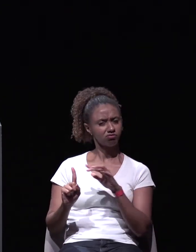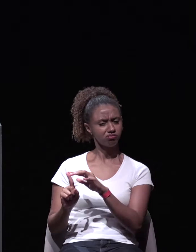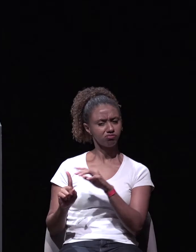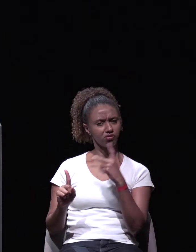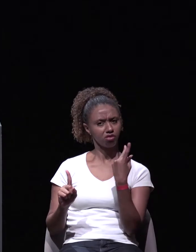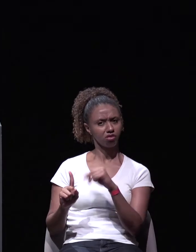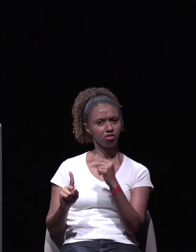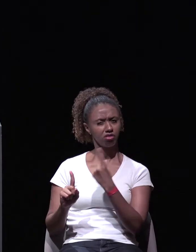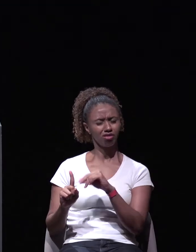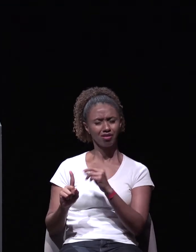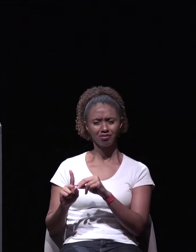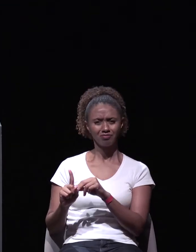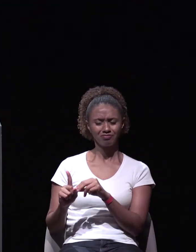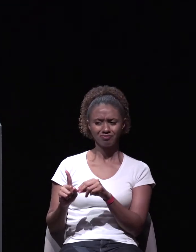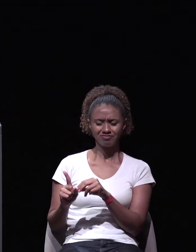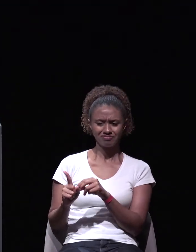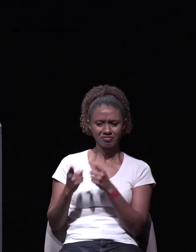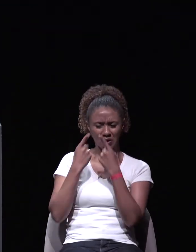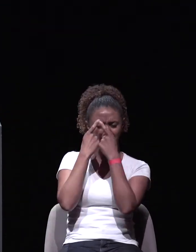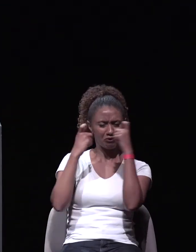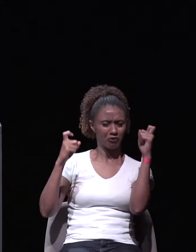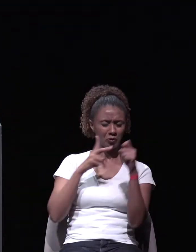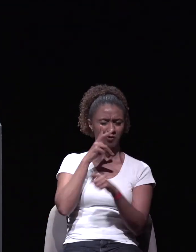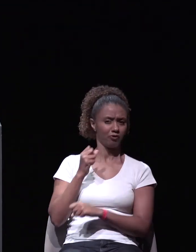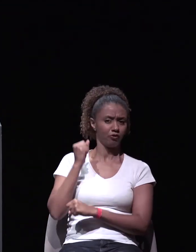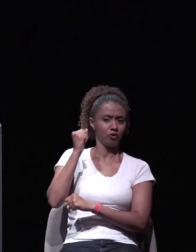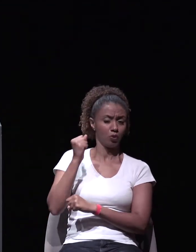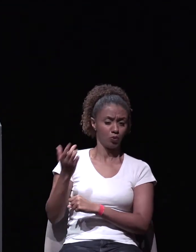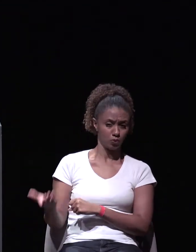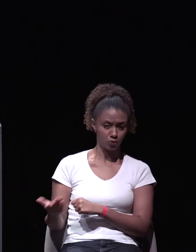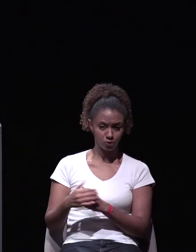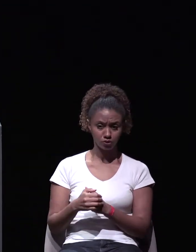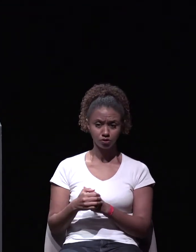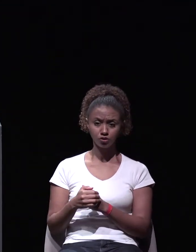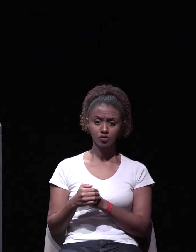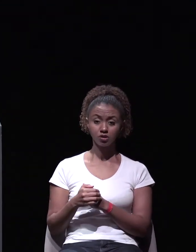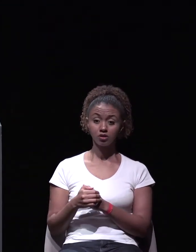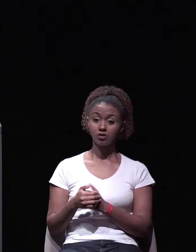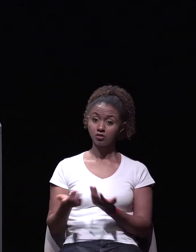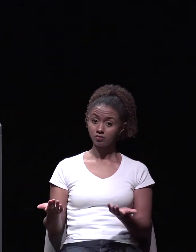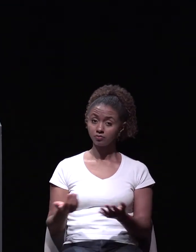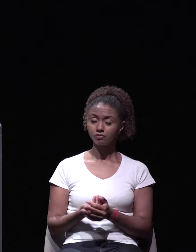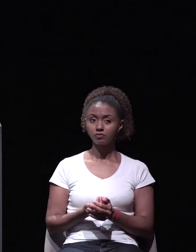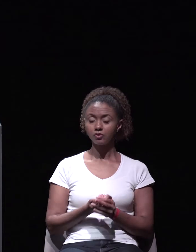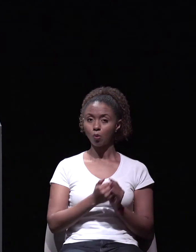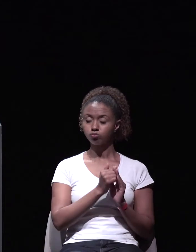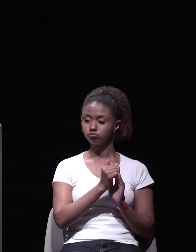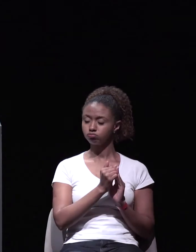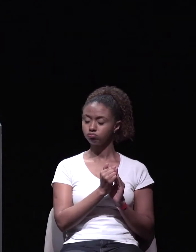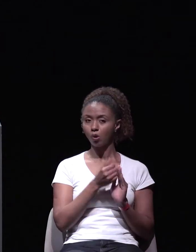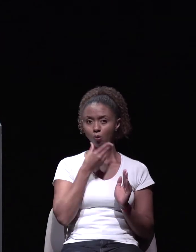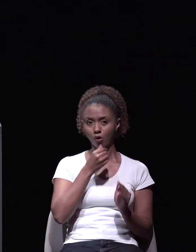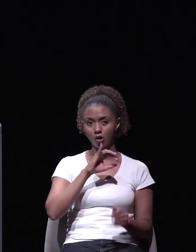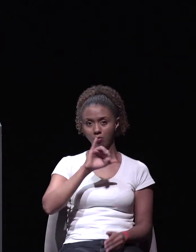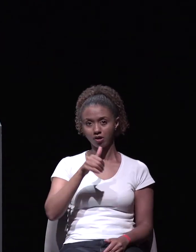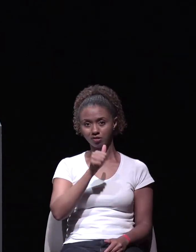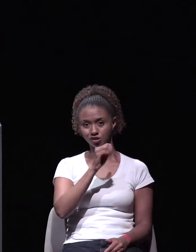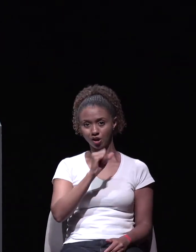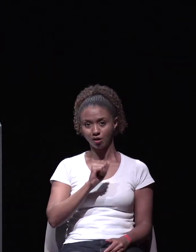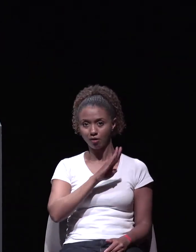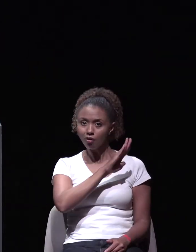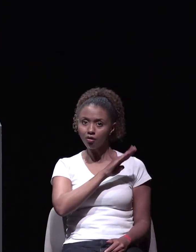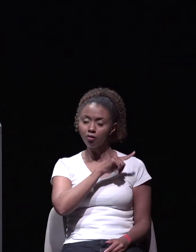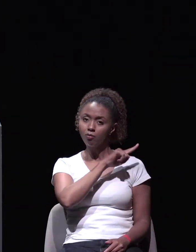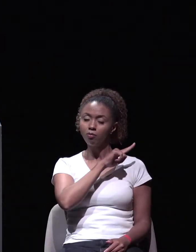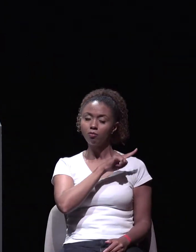nessa forma tão extrema de violência. E aí, numa representação como essa do Jacob Lawrence, o que vai caracterizar o